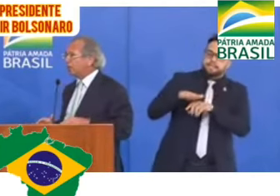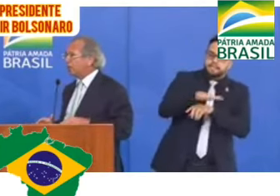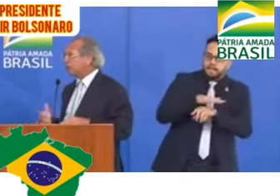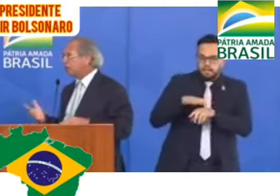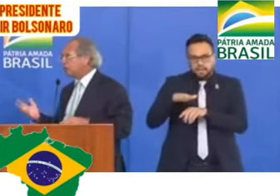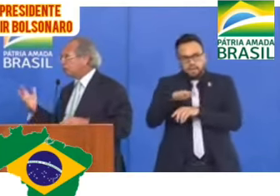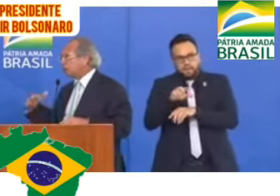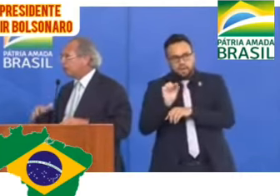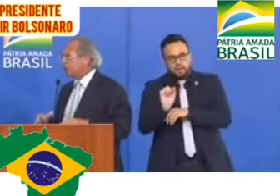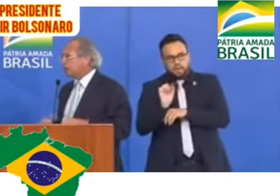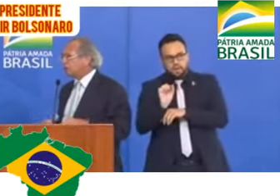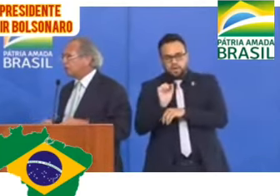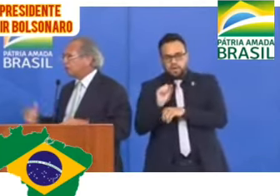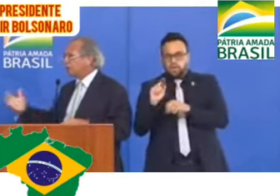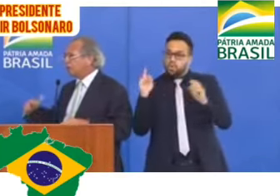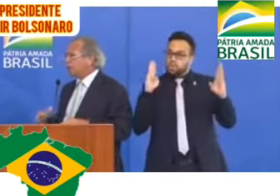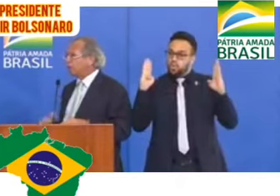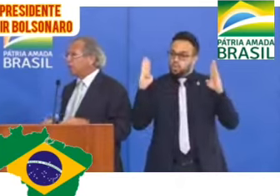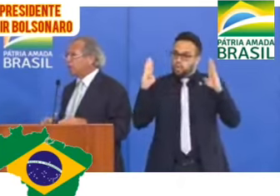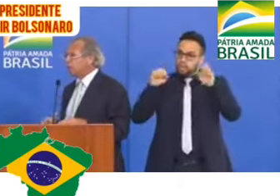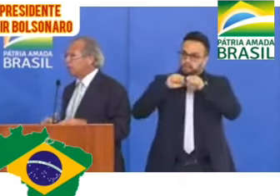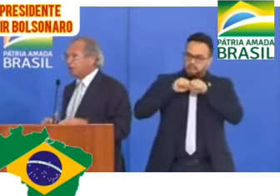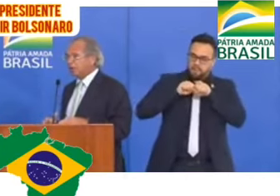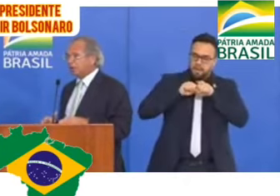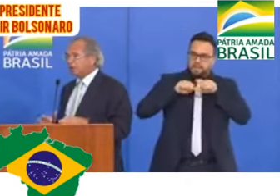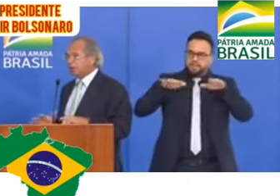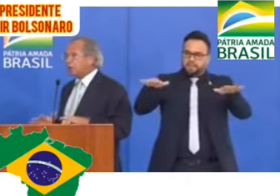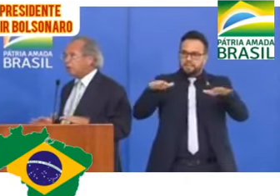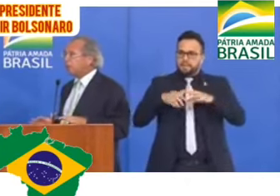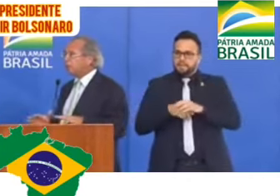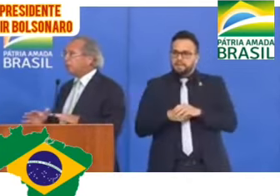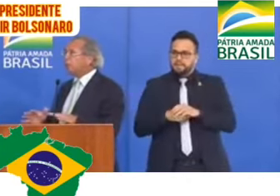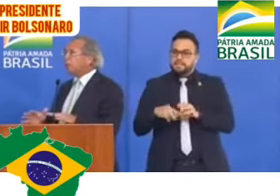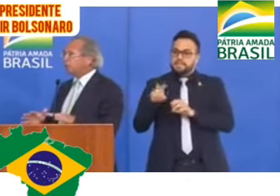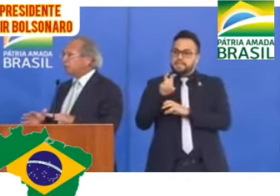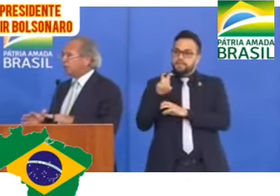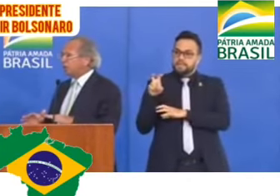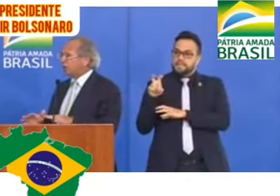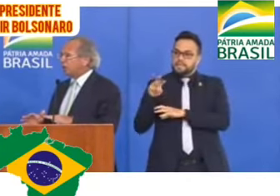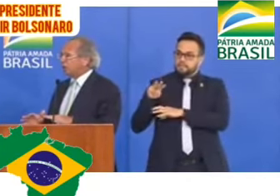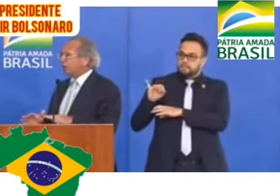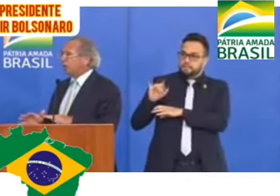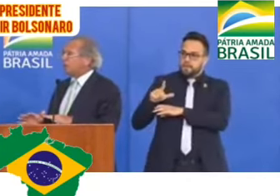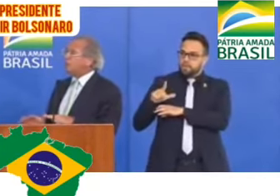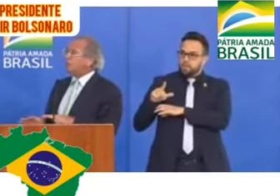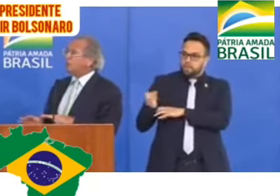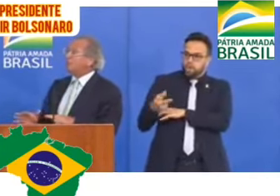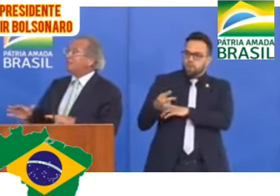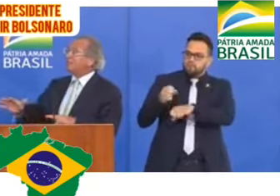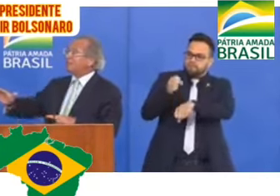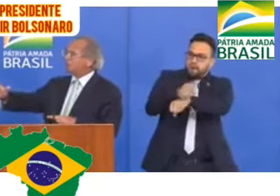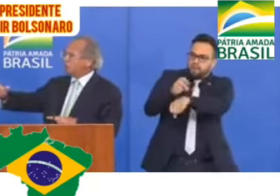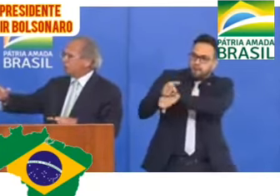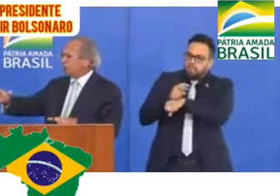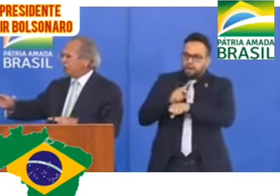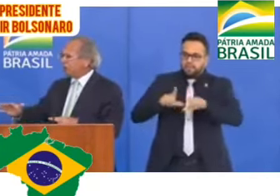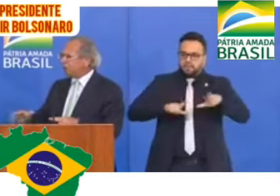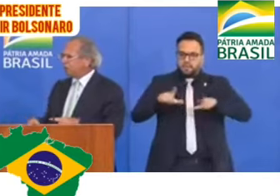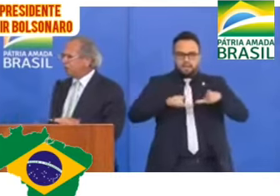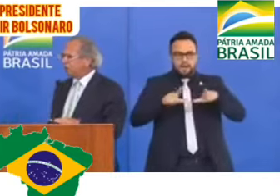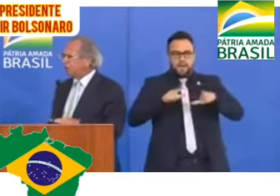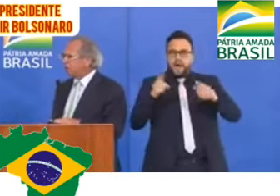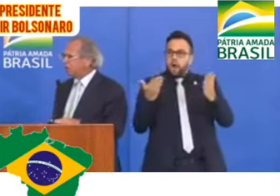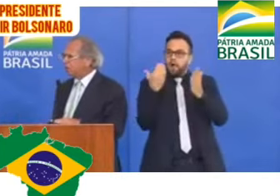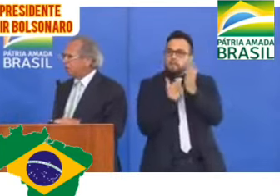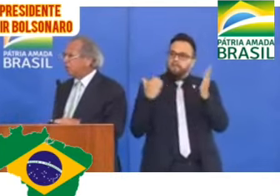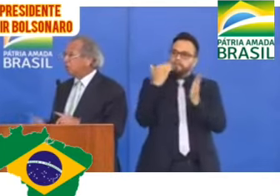entrou quando a pandemia nos atingiu, entrou com 55 mil empregos, já está com mais de 60 mil